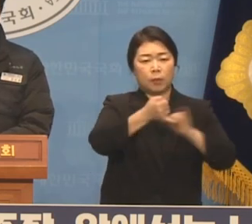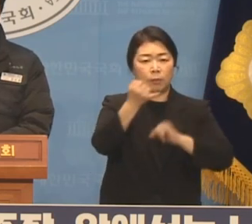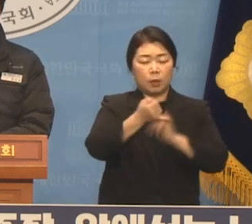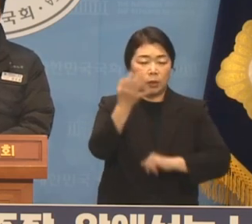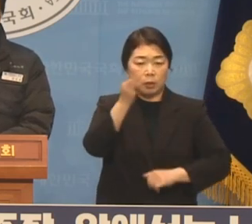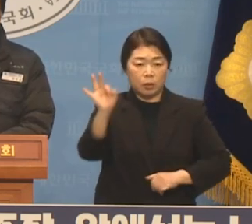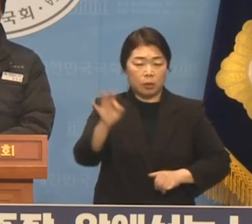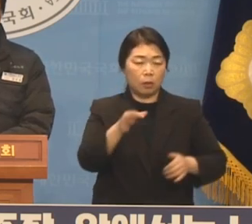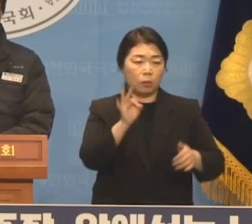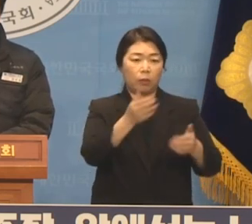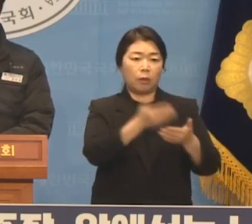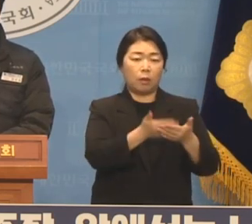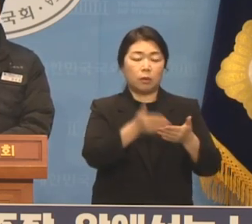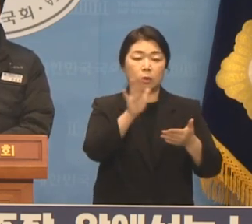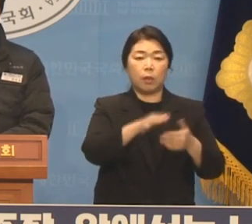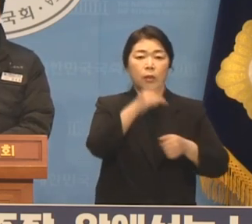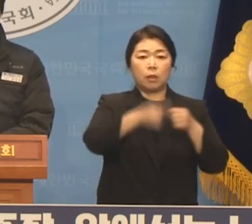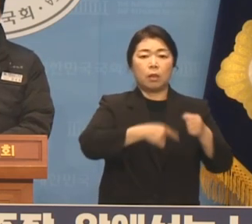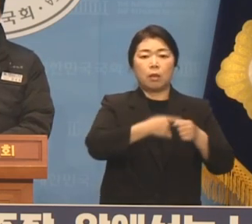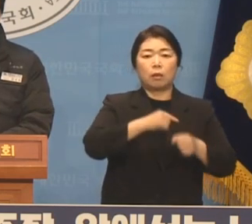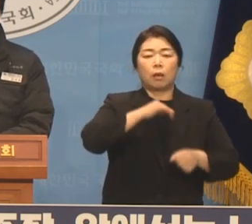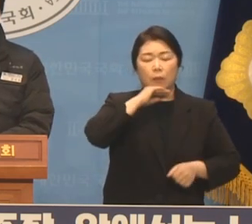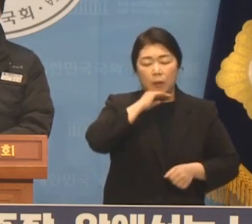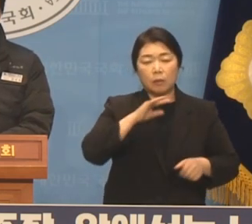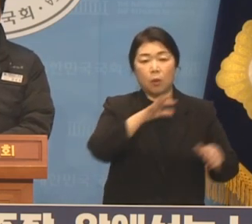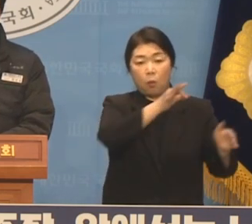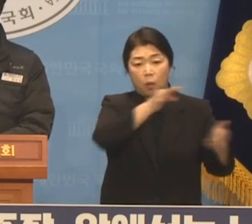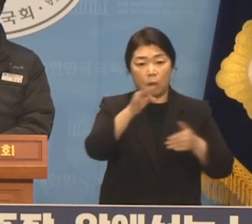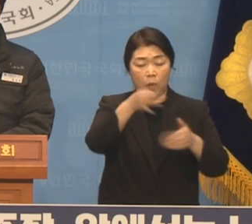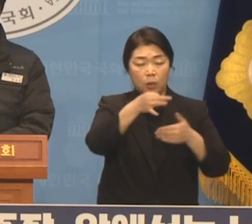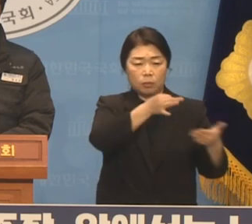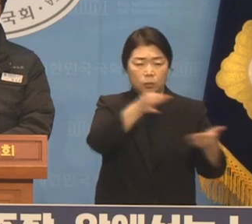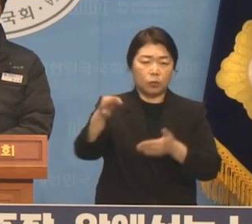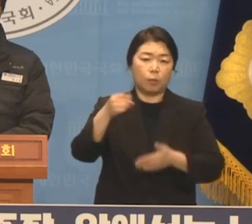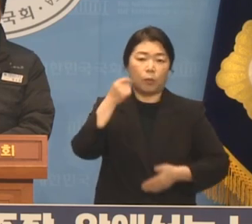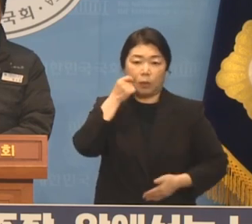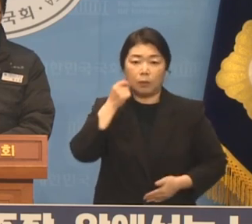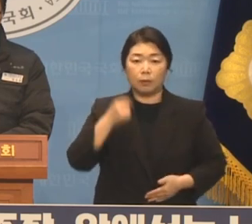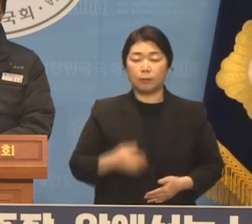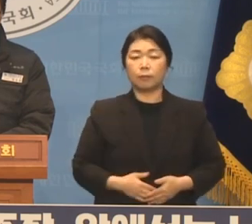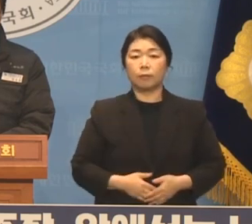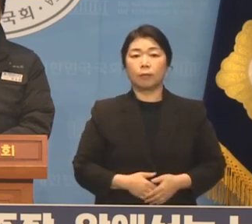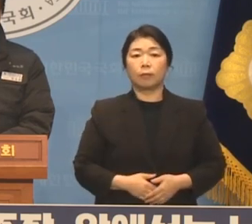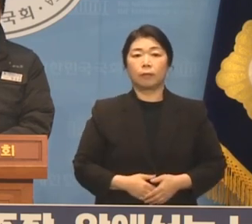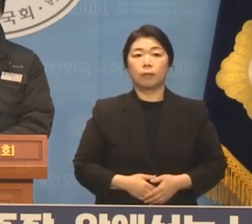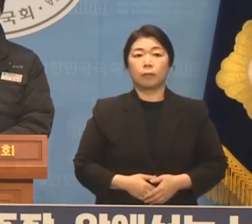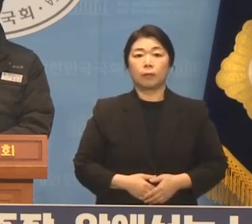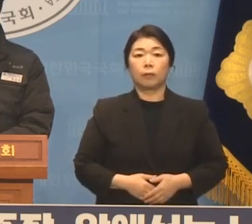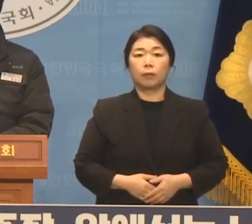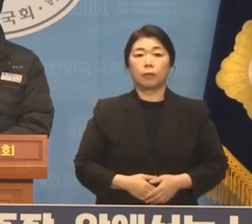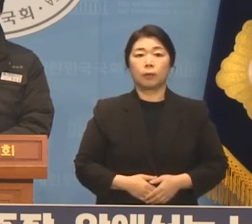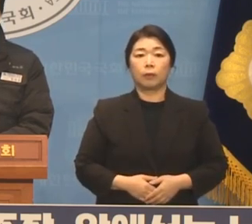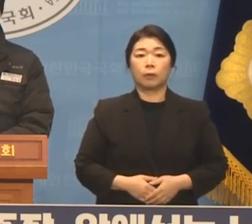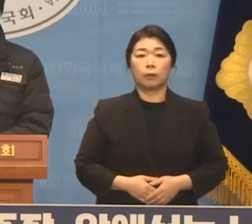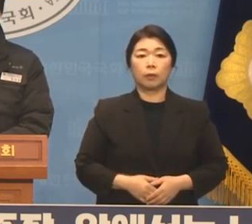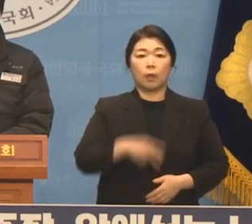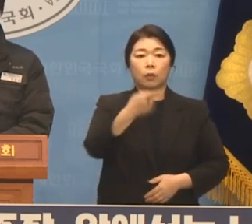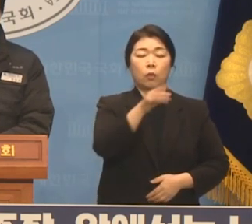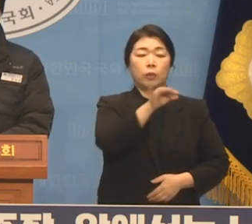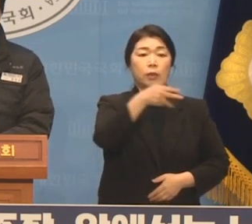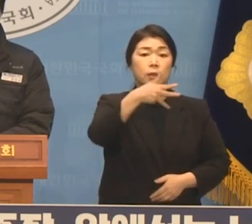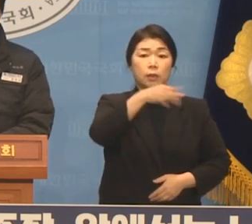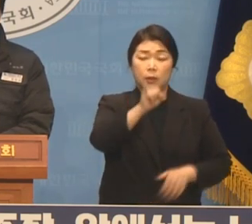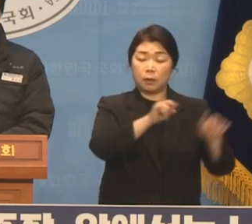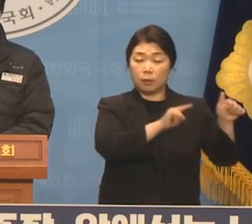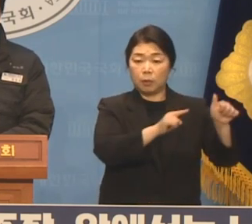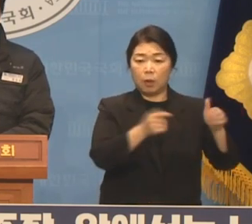하였으나 1년이 지난 아직까지도 체불임금 한 푼을 못 받고 있습니다. 도이치아우토는 정부기관인